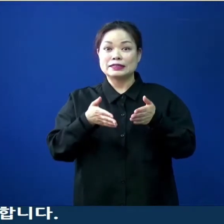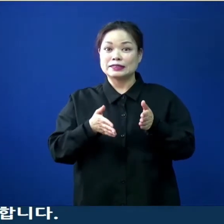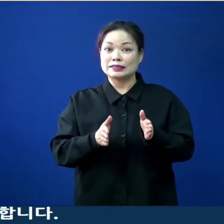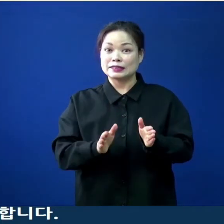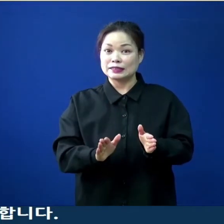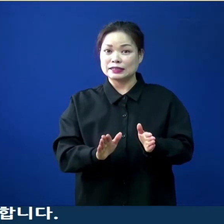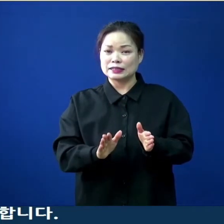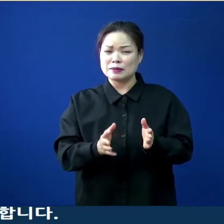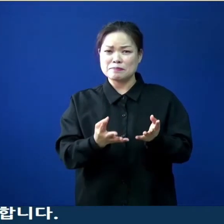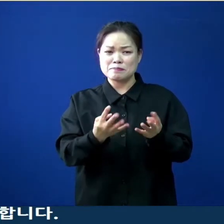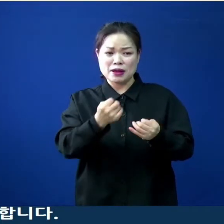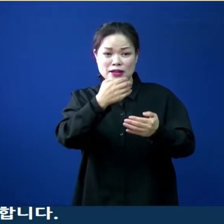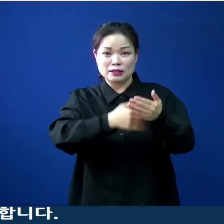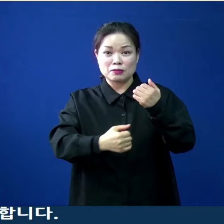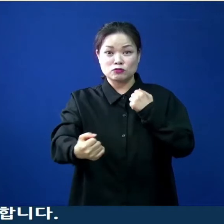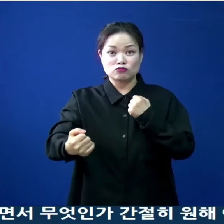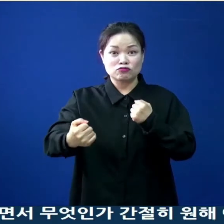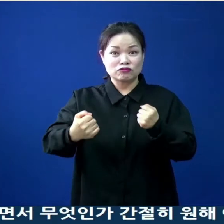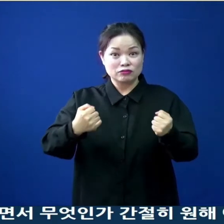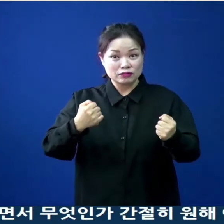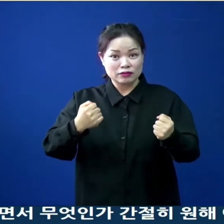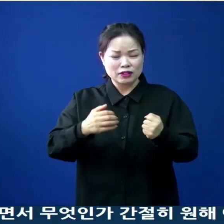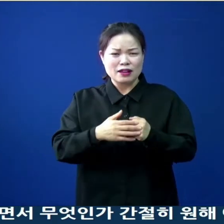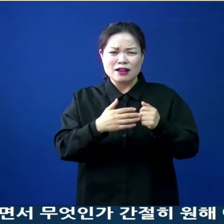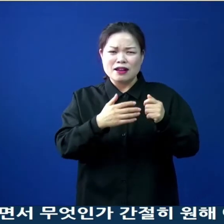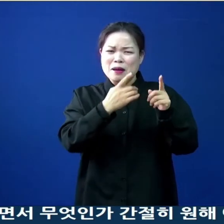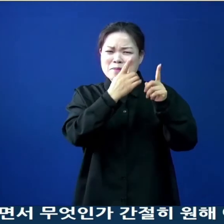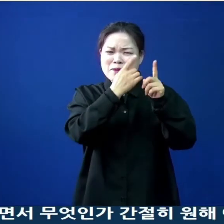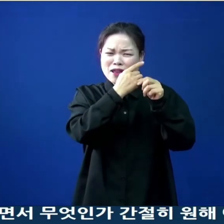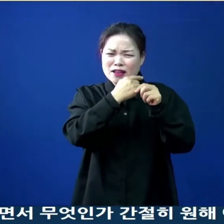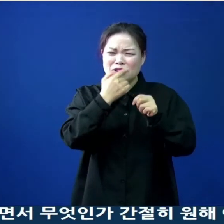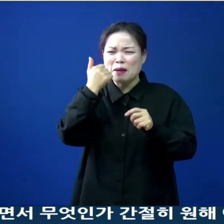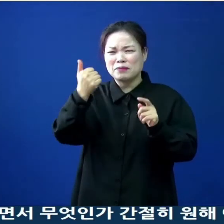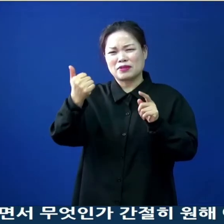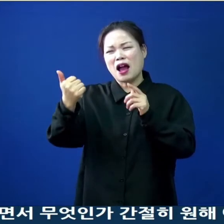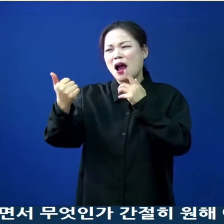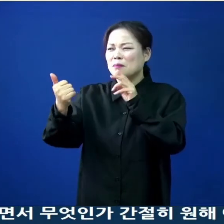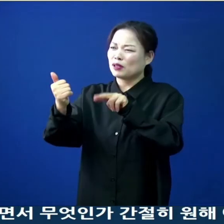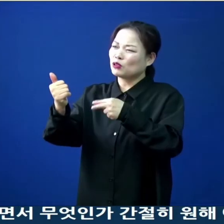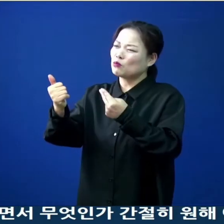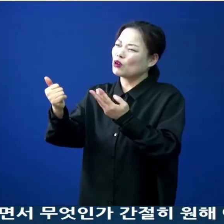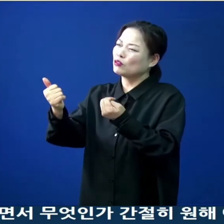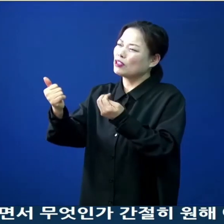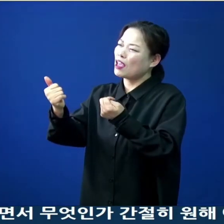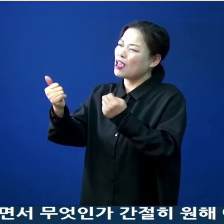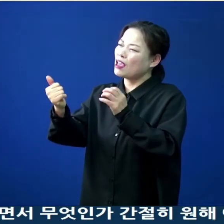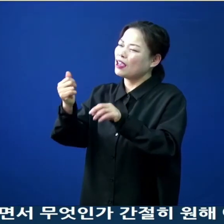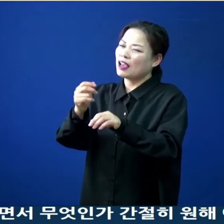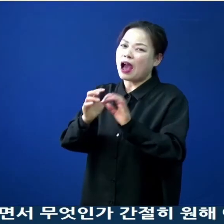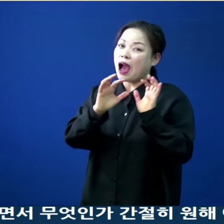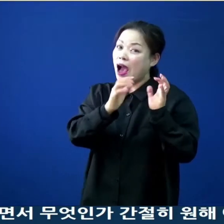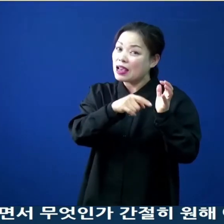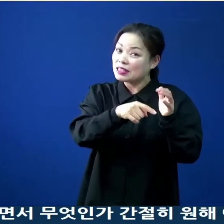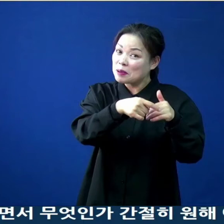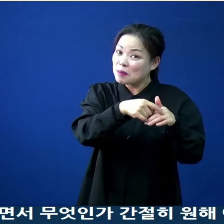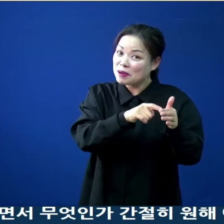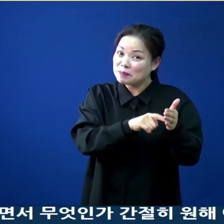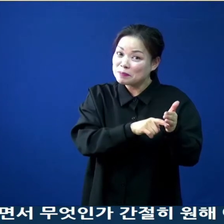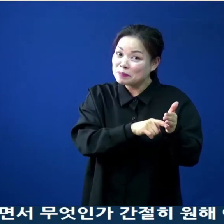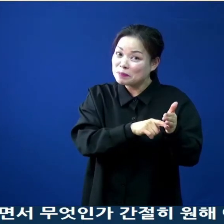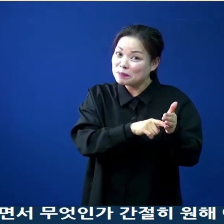생일이 많이 남았음에도 불구하고 날마다 아빠한테 와가지고 아빠 선물 언제 사주세요라고 말하는 아이의